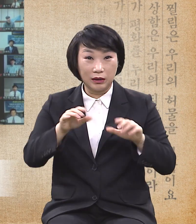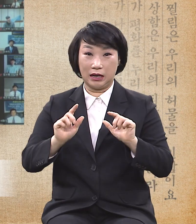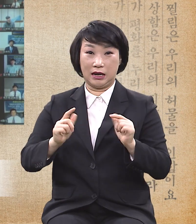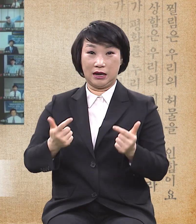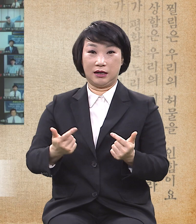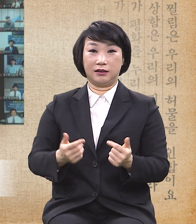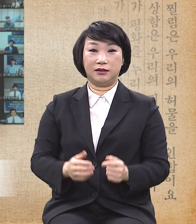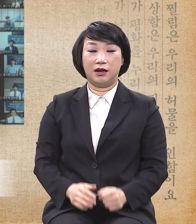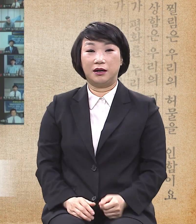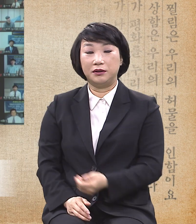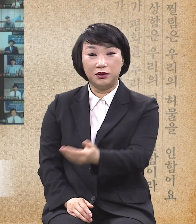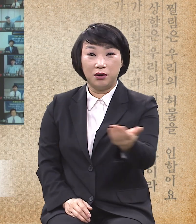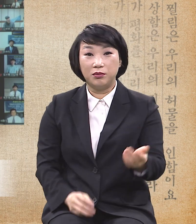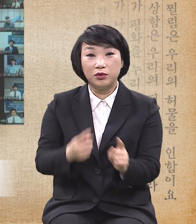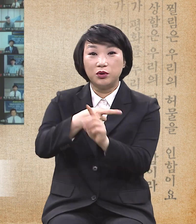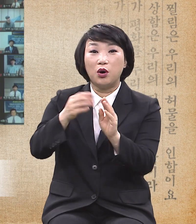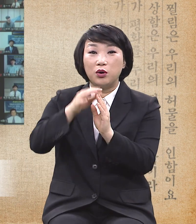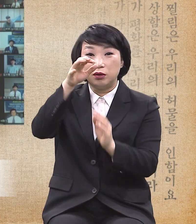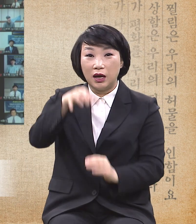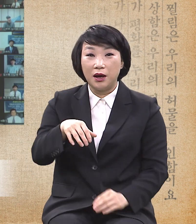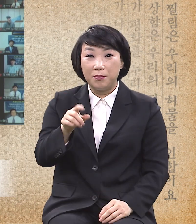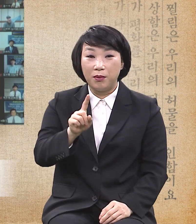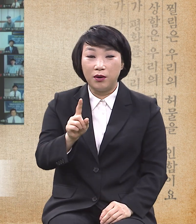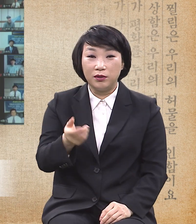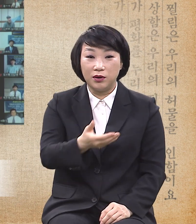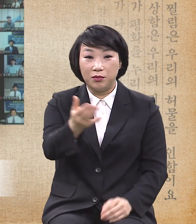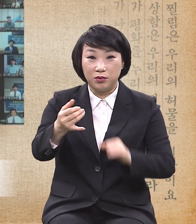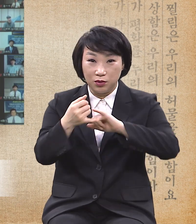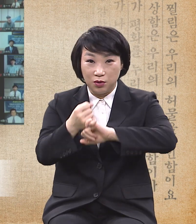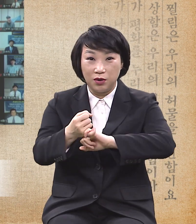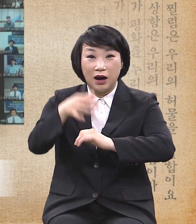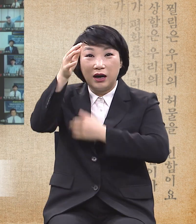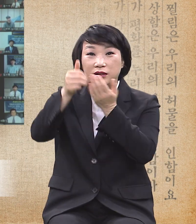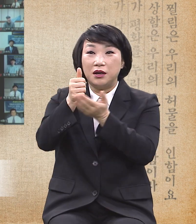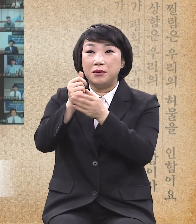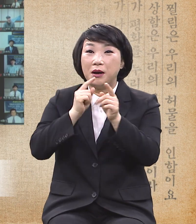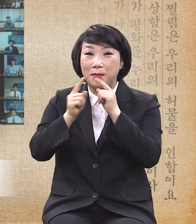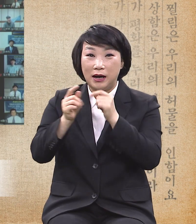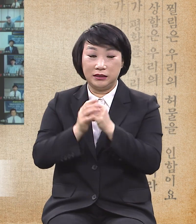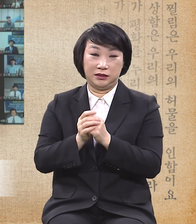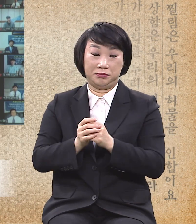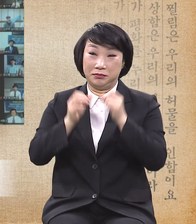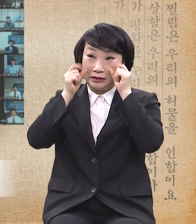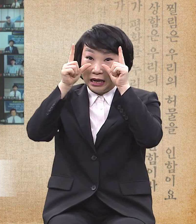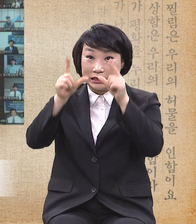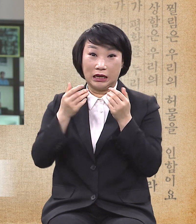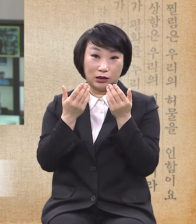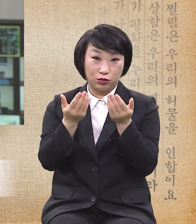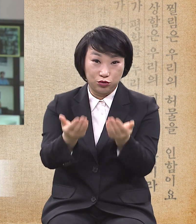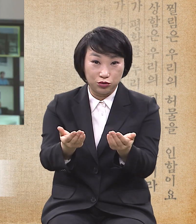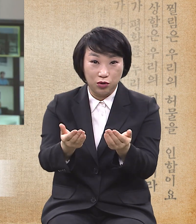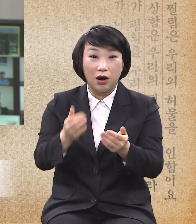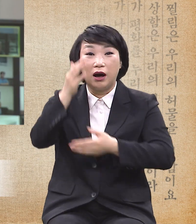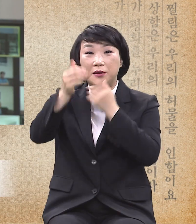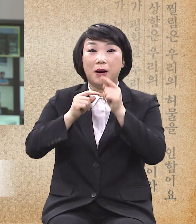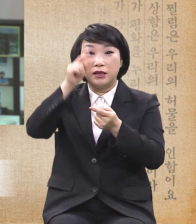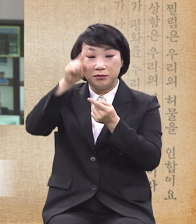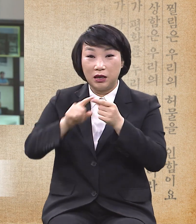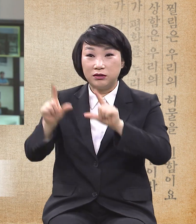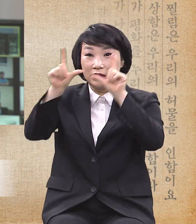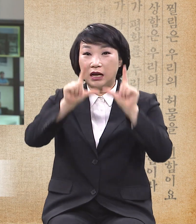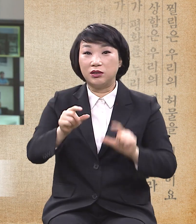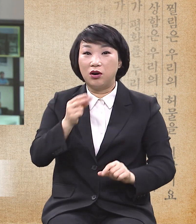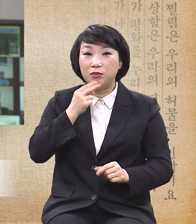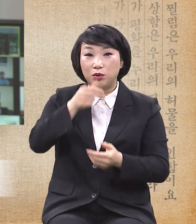아니야. 여러분, 교회는 반드시 하나님 말씀을 깨닫게 하고 말씀대로 못